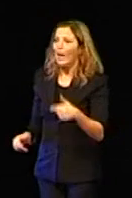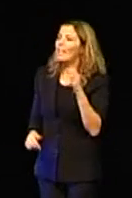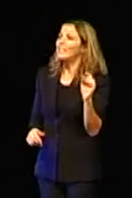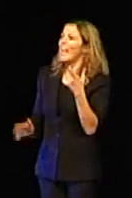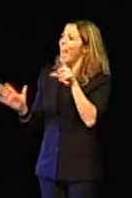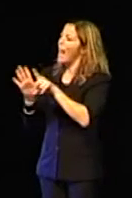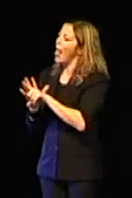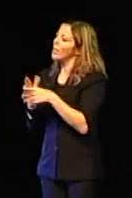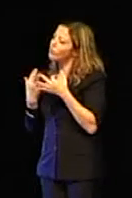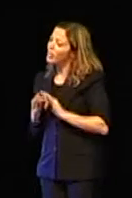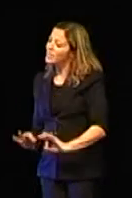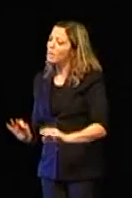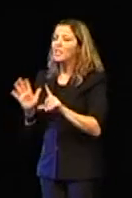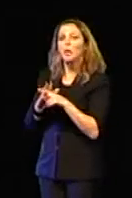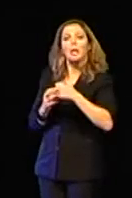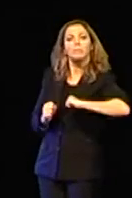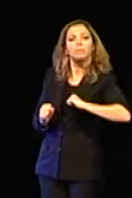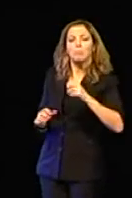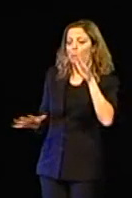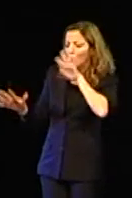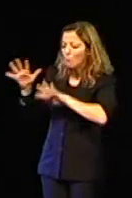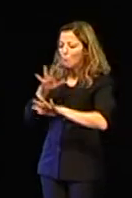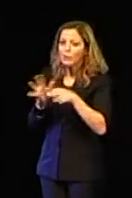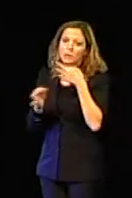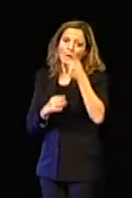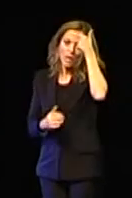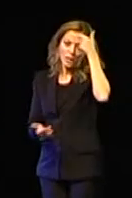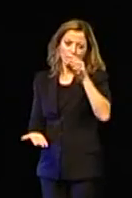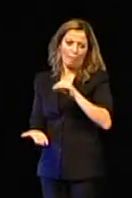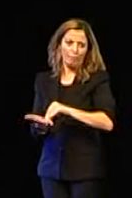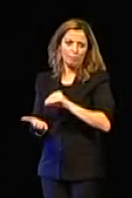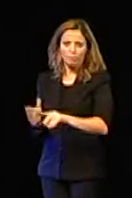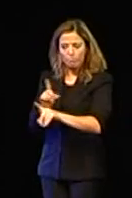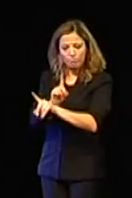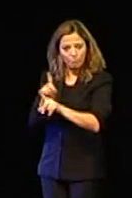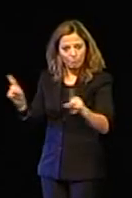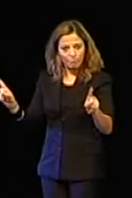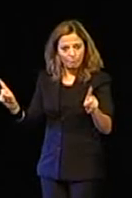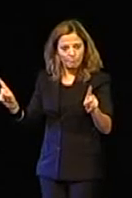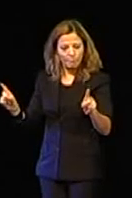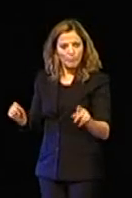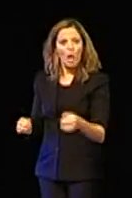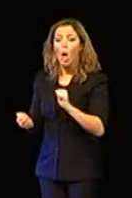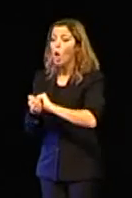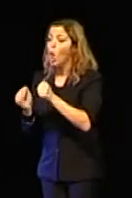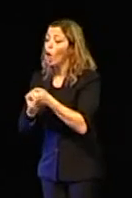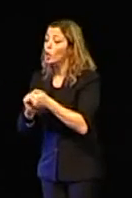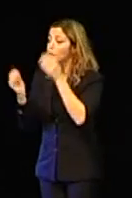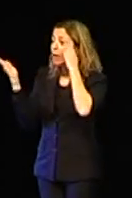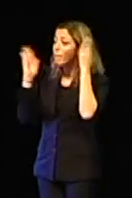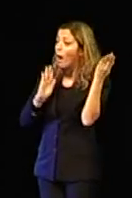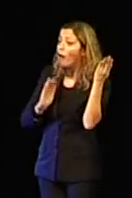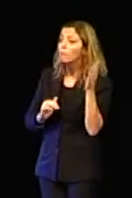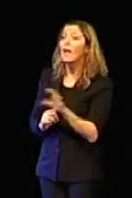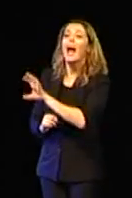e allora lotta alle mafie nella nostra regione o anche nella nostra regione e trasparenza della pubblica